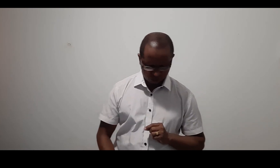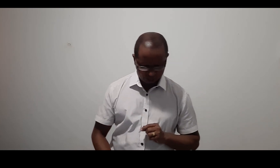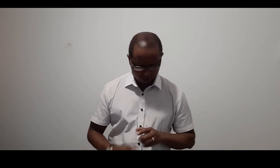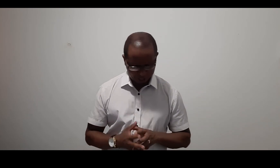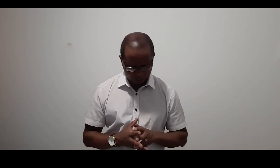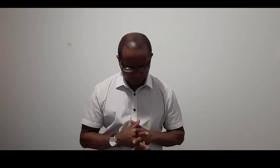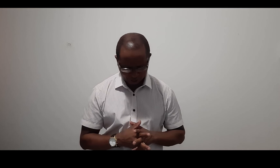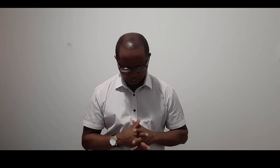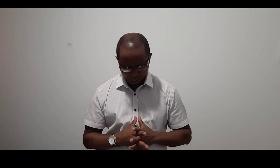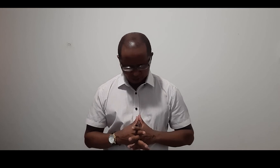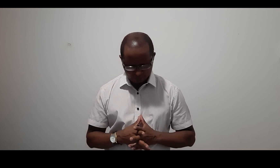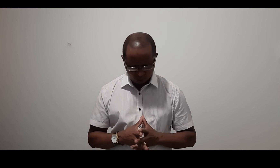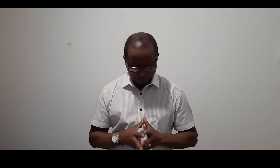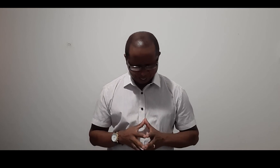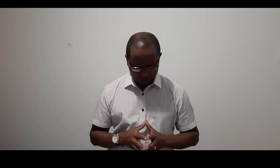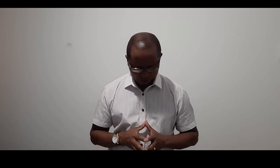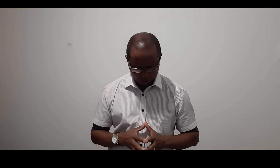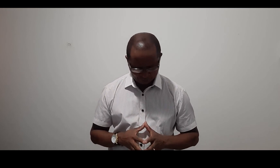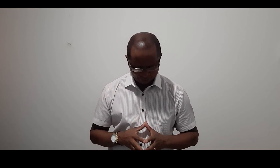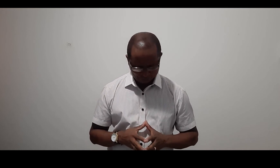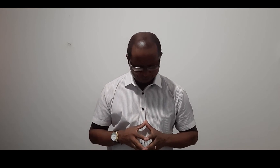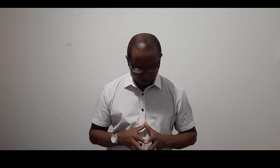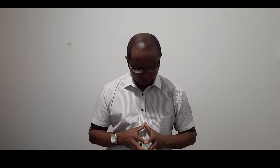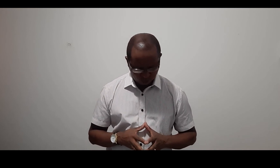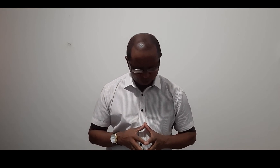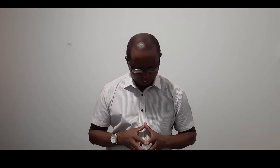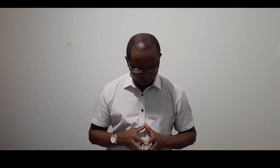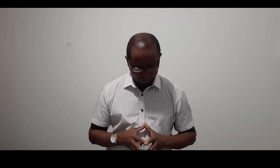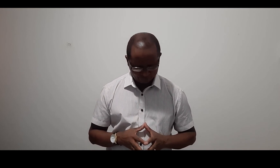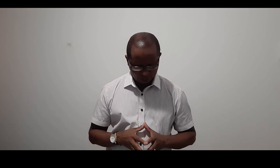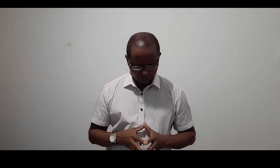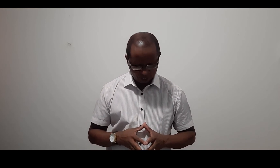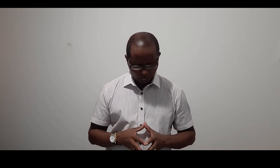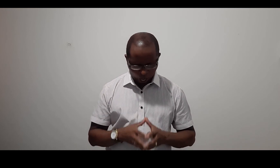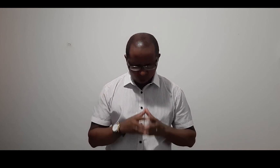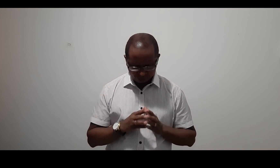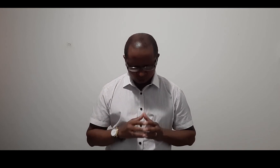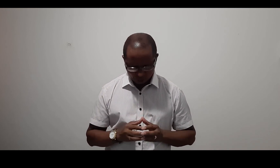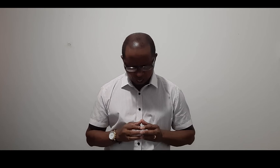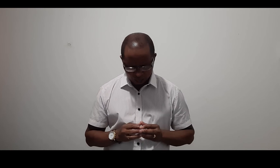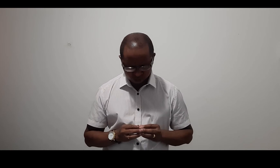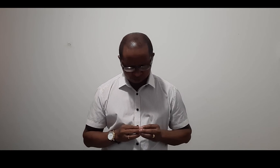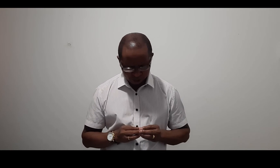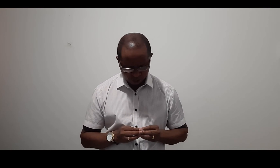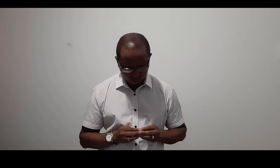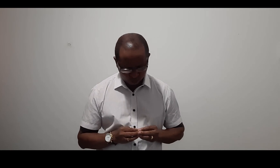zany sy manerinerina, zay monina manankizay masina no anarany, ao amy fitoerana avo sy masina no